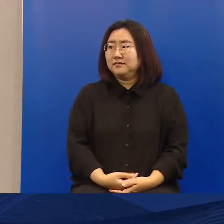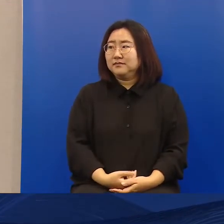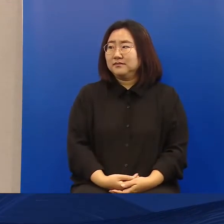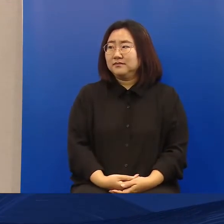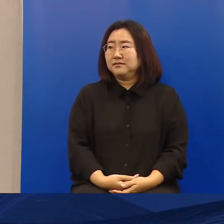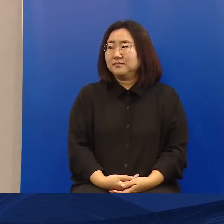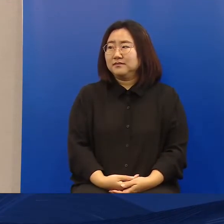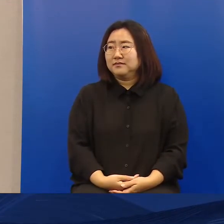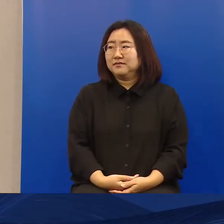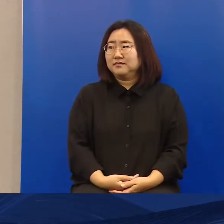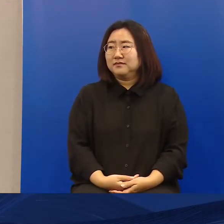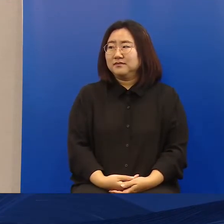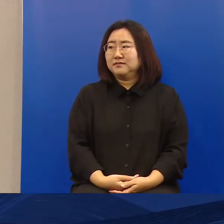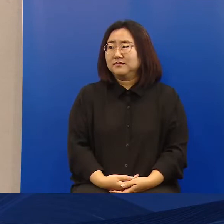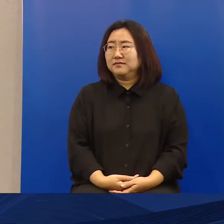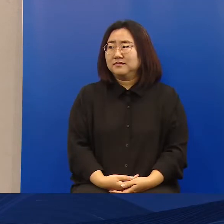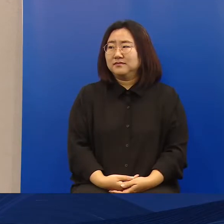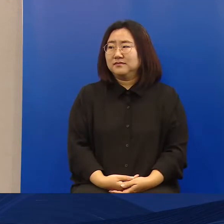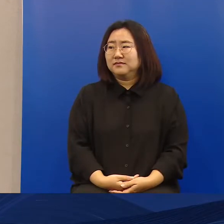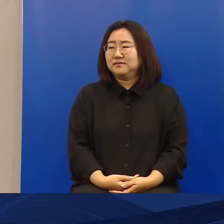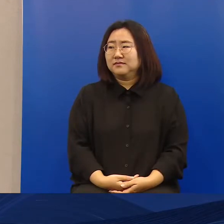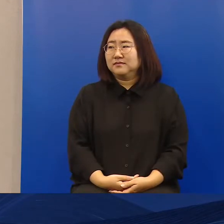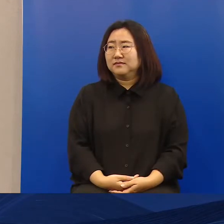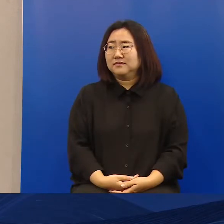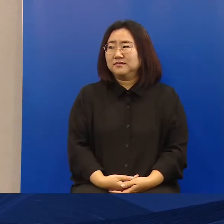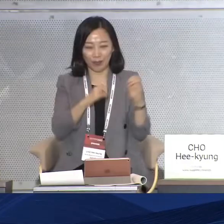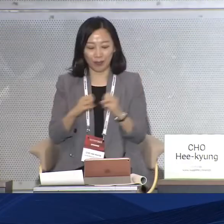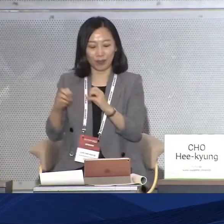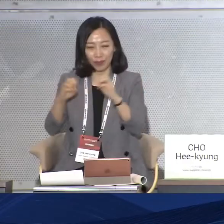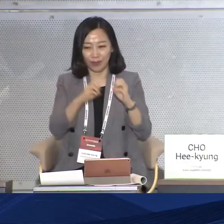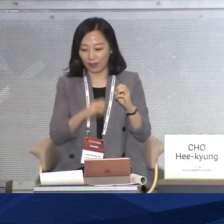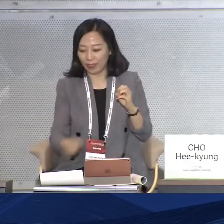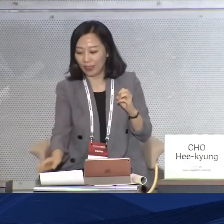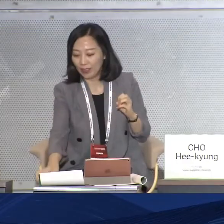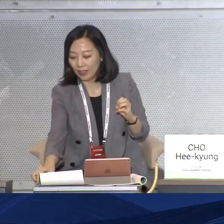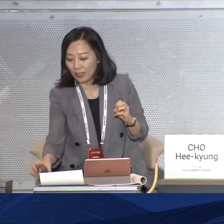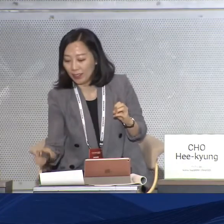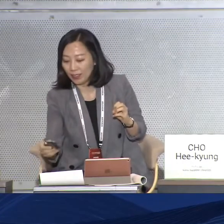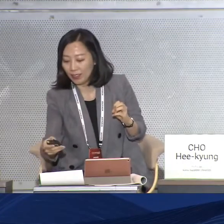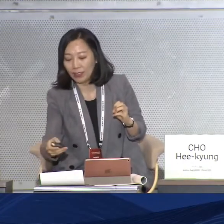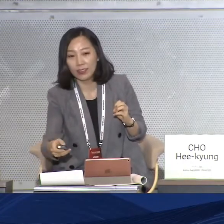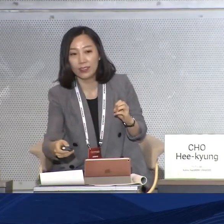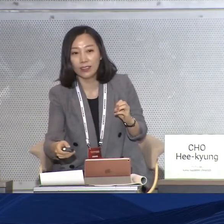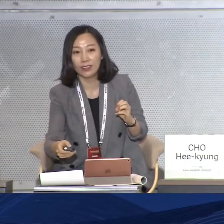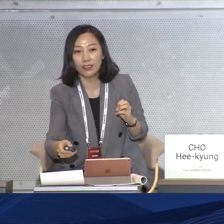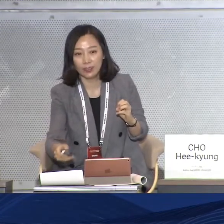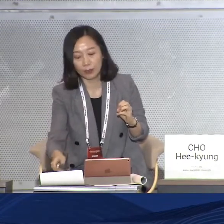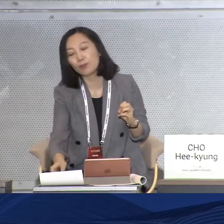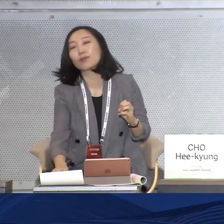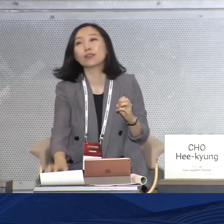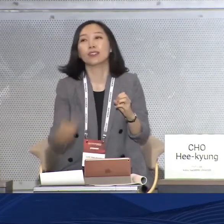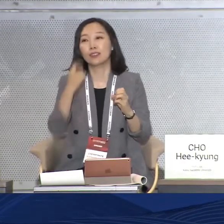농아인 사회에서 가장 공용적으로 편하게 사용할 수 있는 수단이 수어입니다.